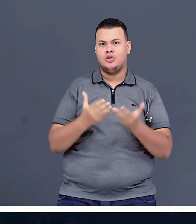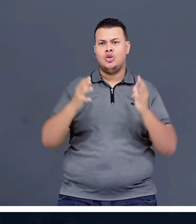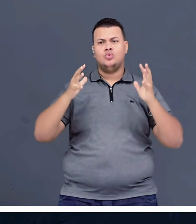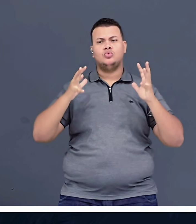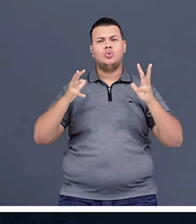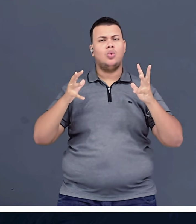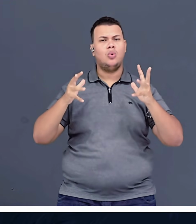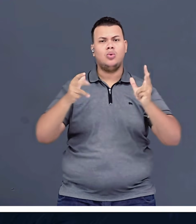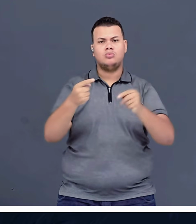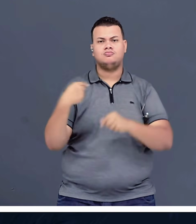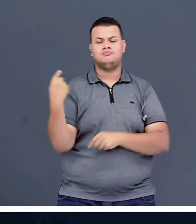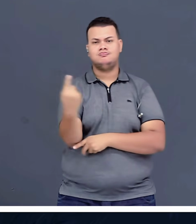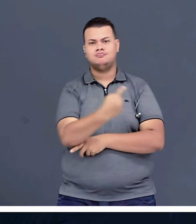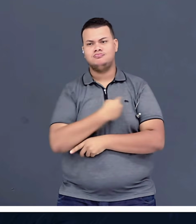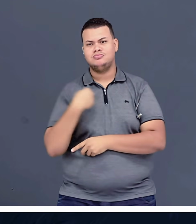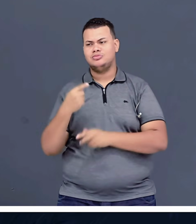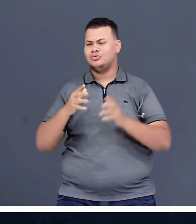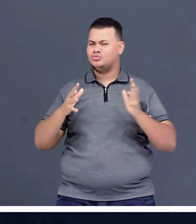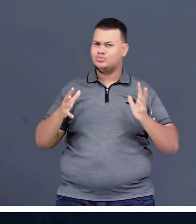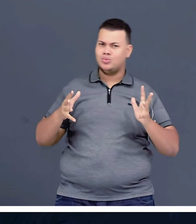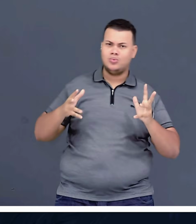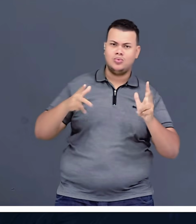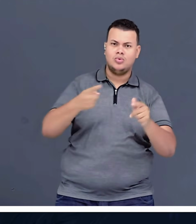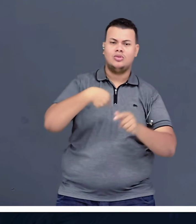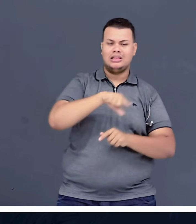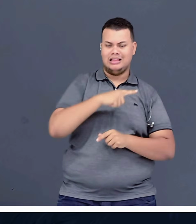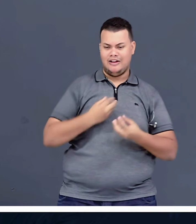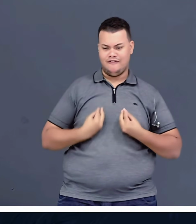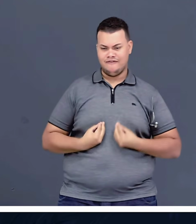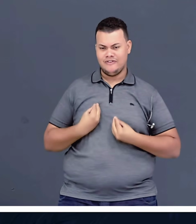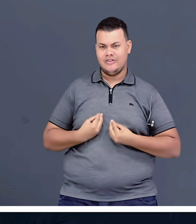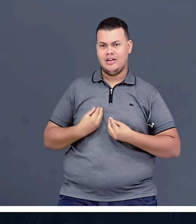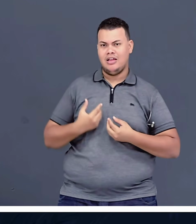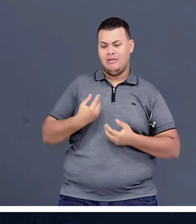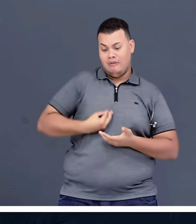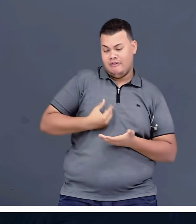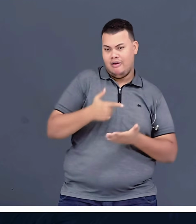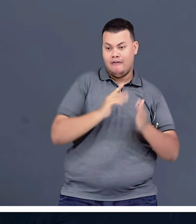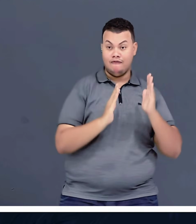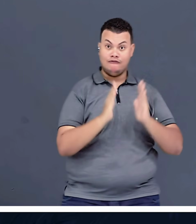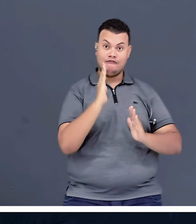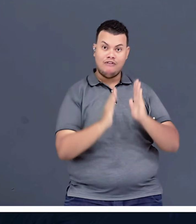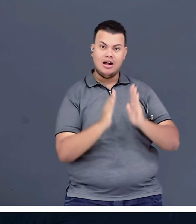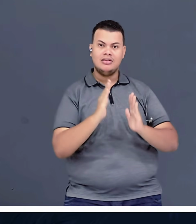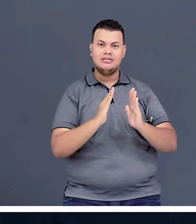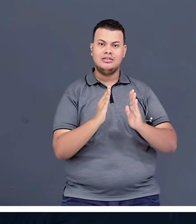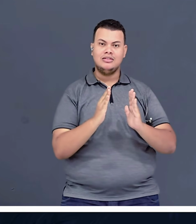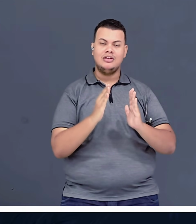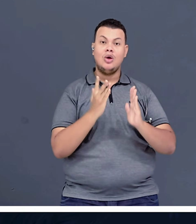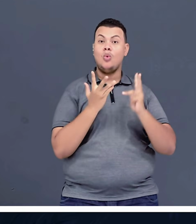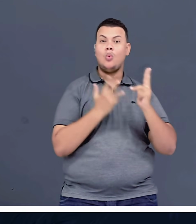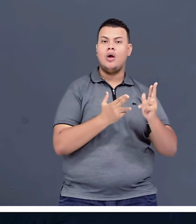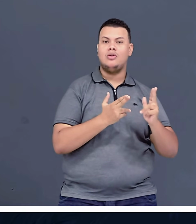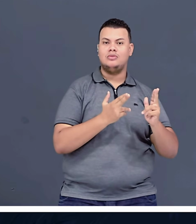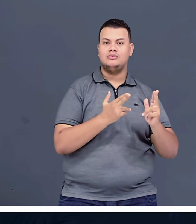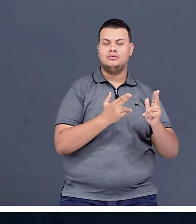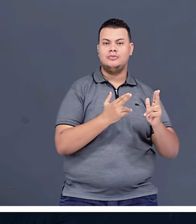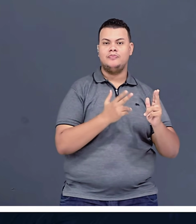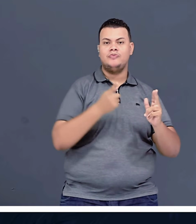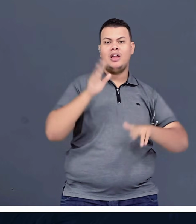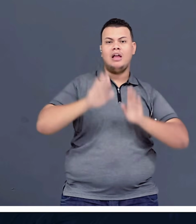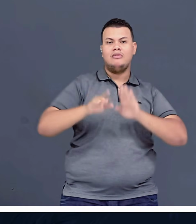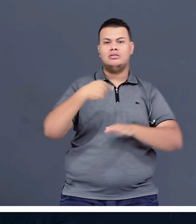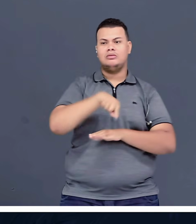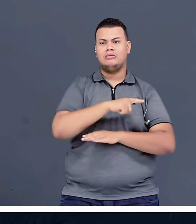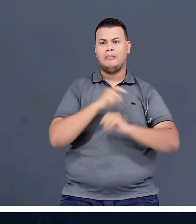Todos nós, irmãos, todos nós vivemos uma fase assim, onde a gente